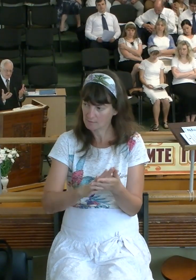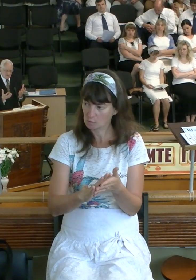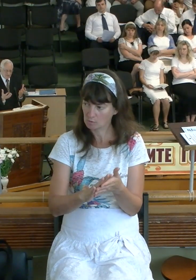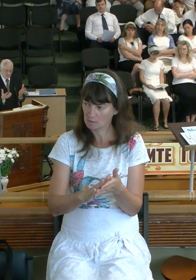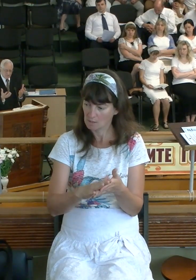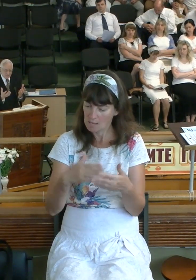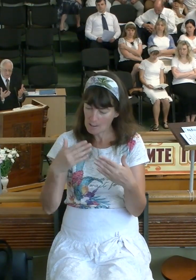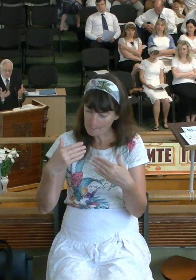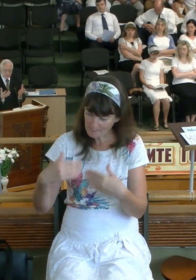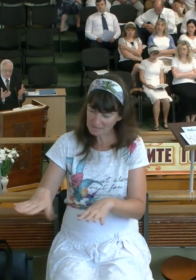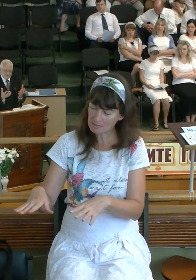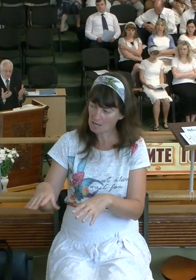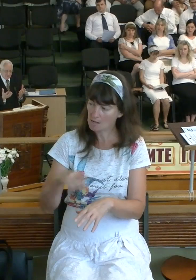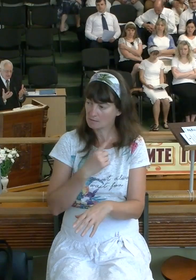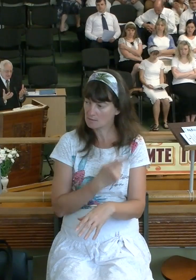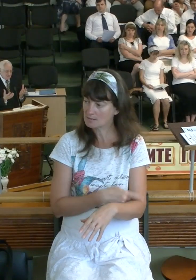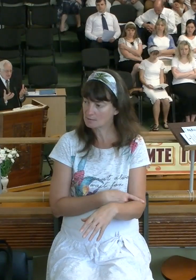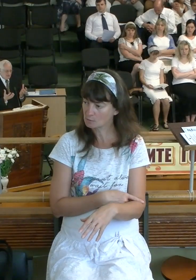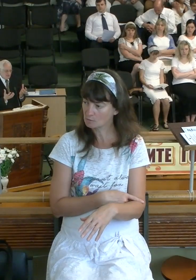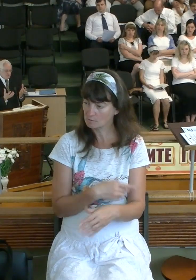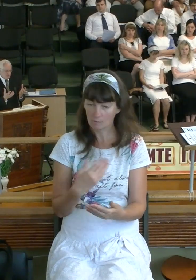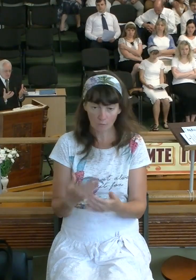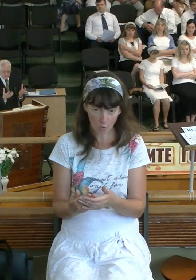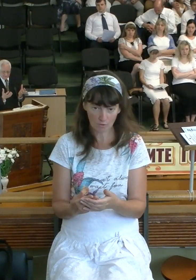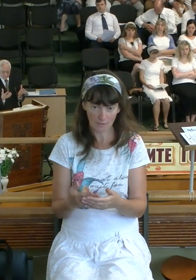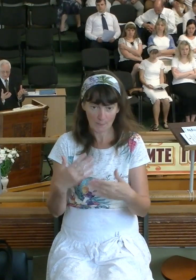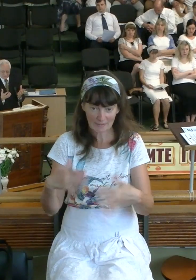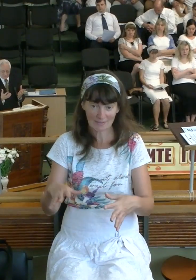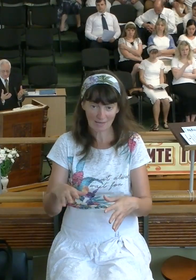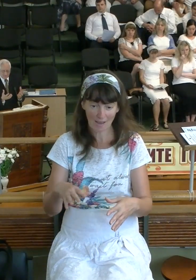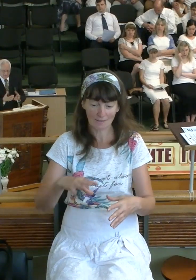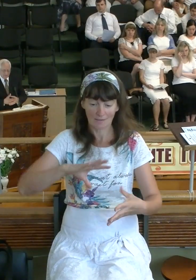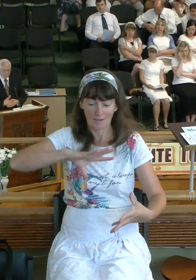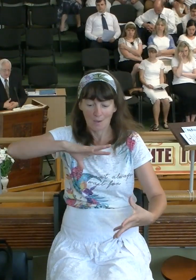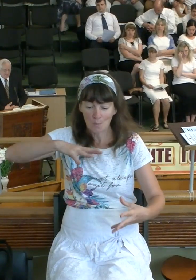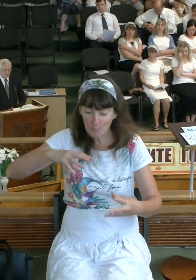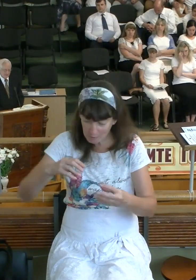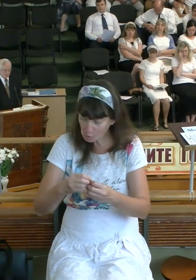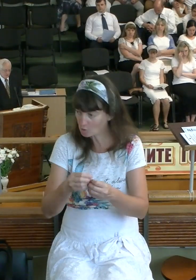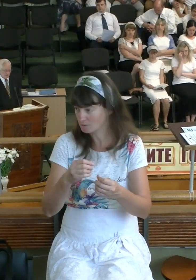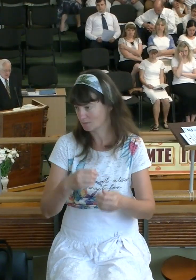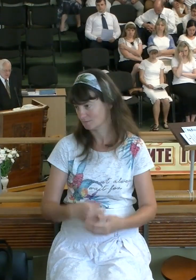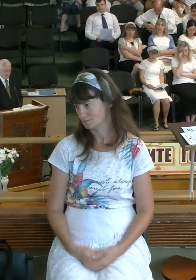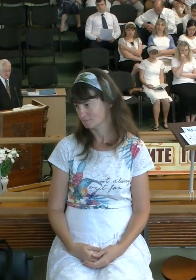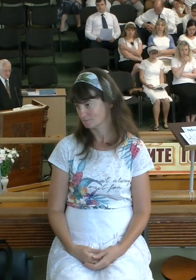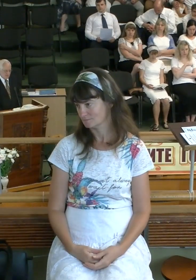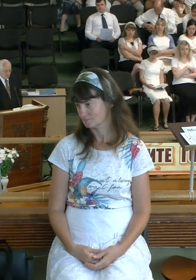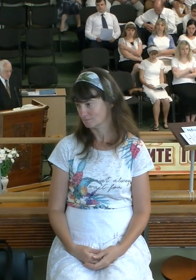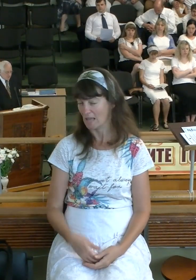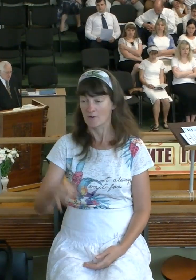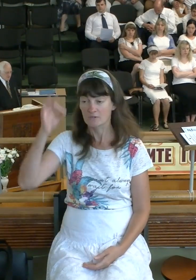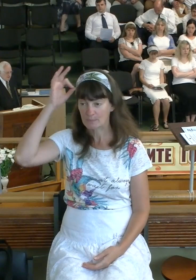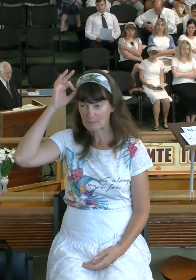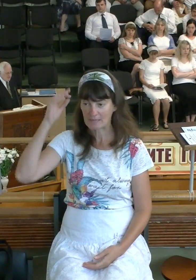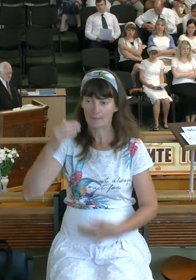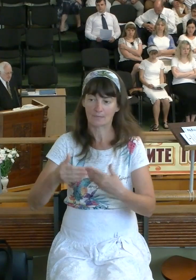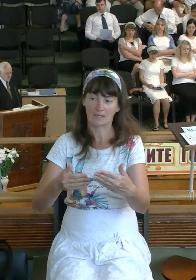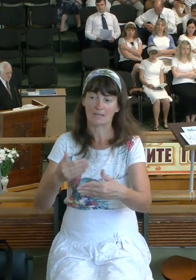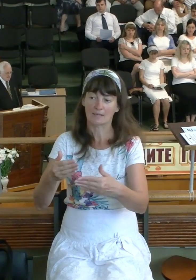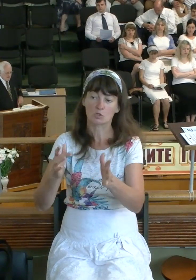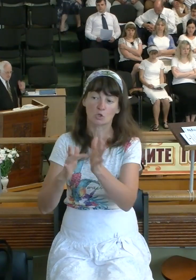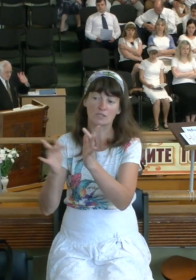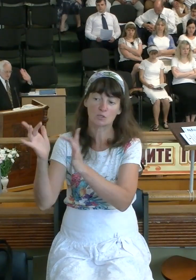приносить. Вы помните, что случилось со смоковницей, на которой Христос плодами нашел? Помните?